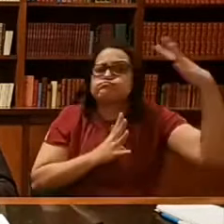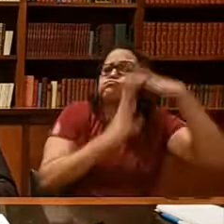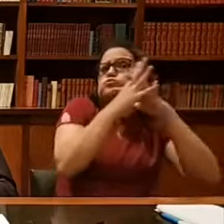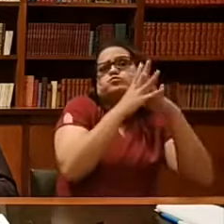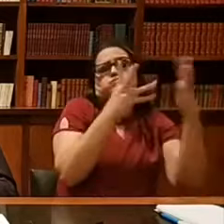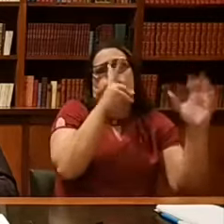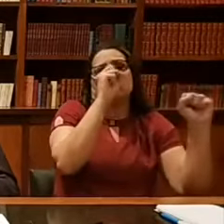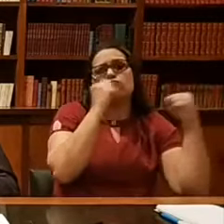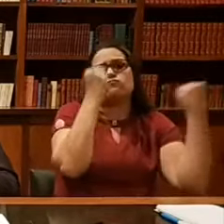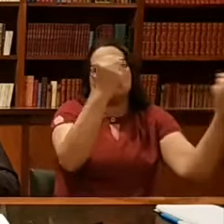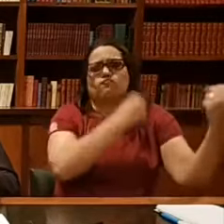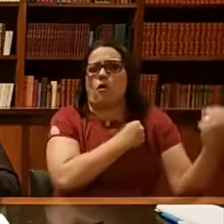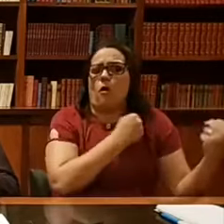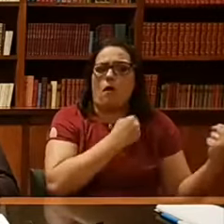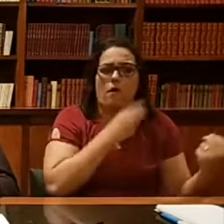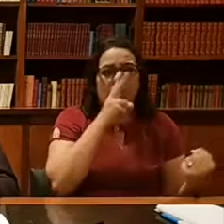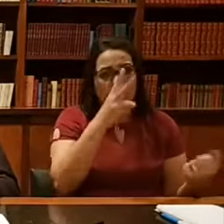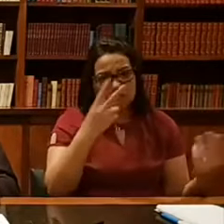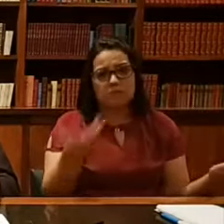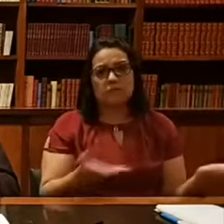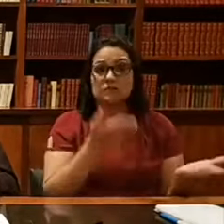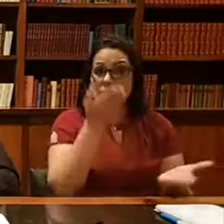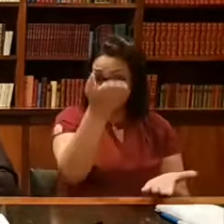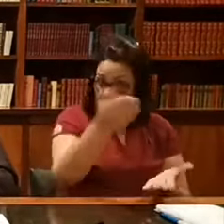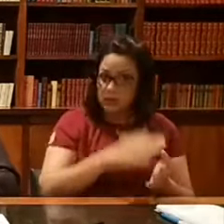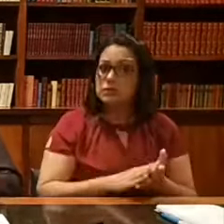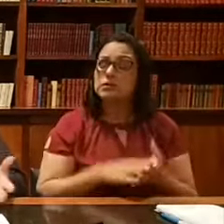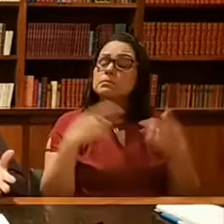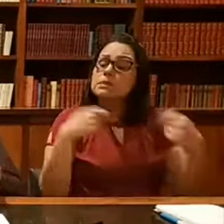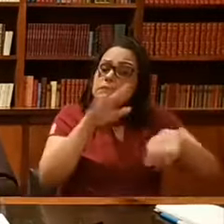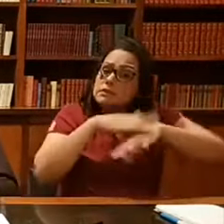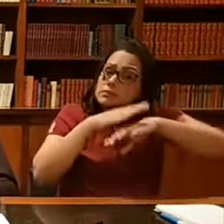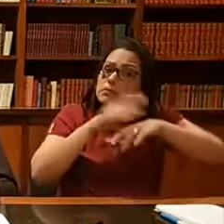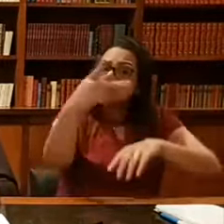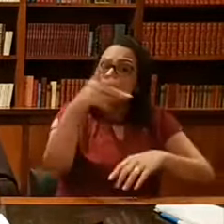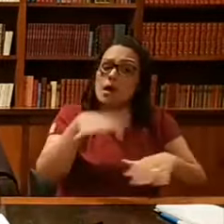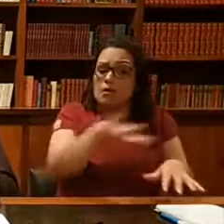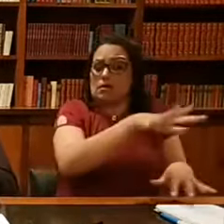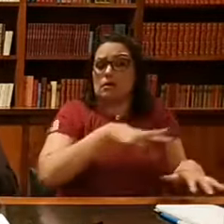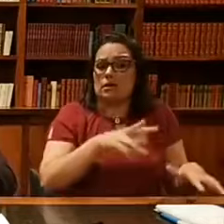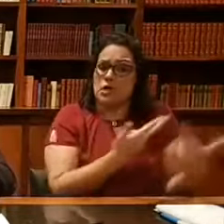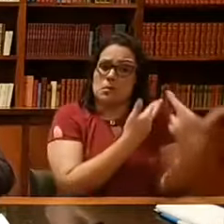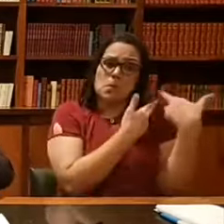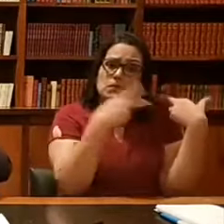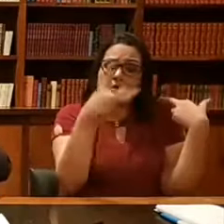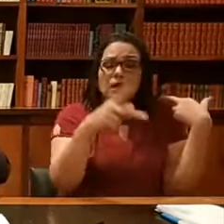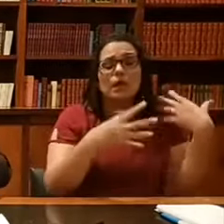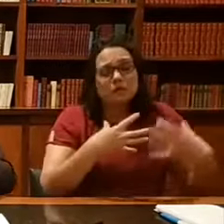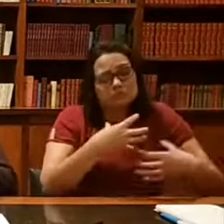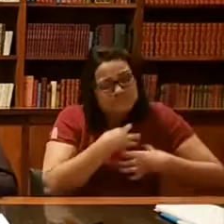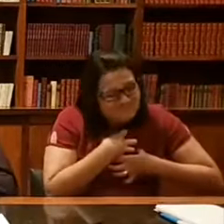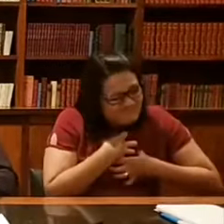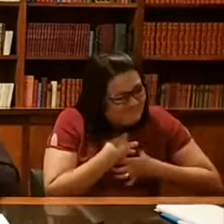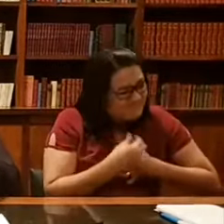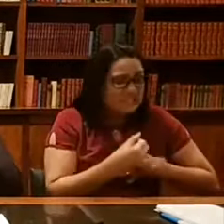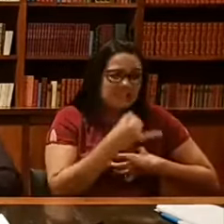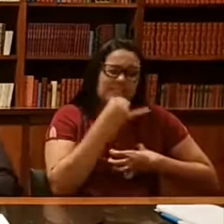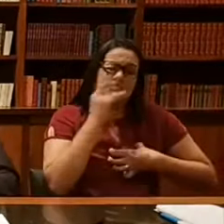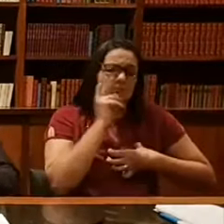Né? E você tem que fazer a sua parte aqui. Eu fico triste quando vejo brasileiros